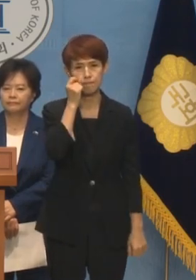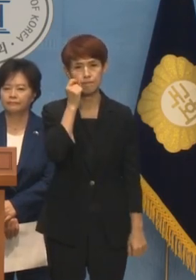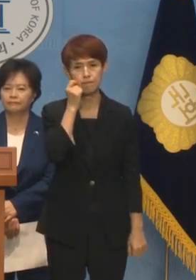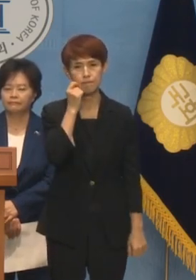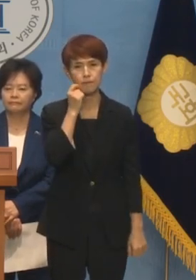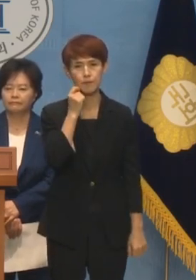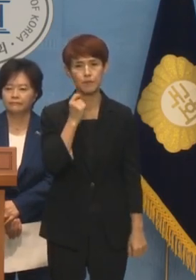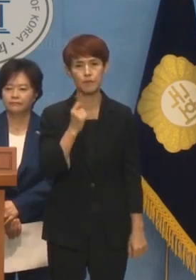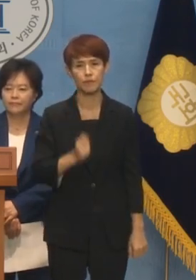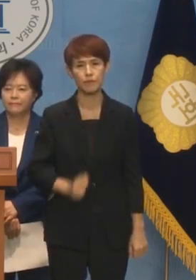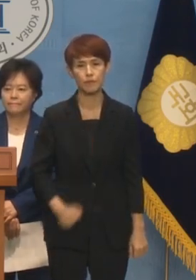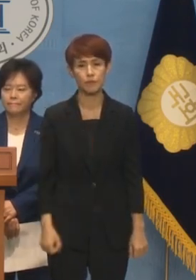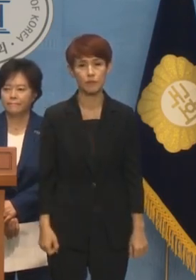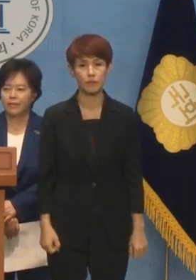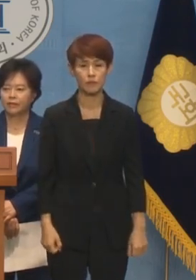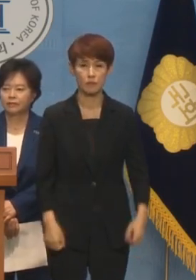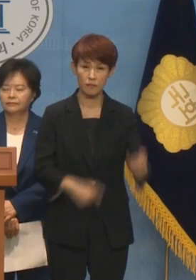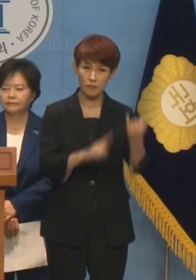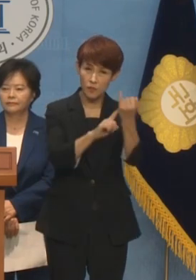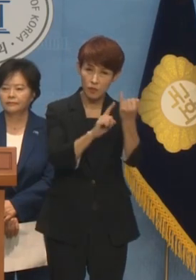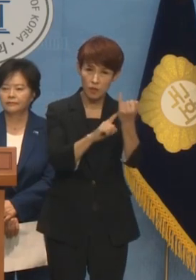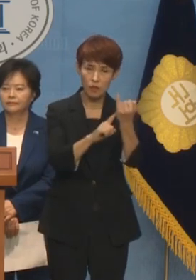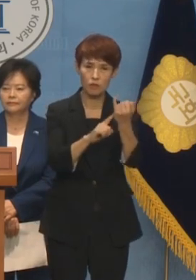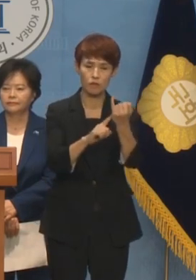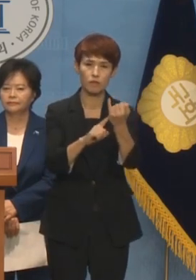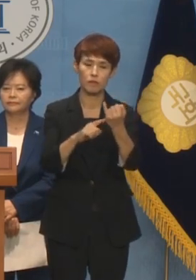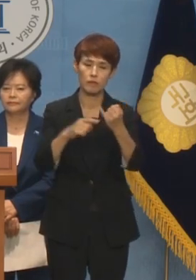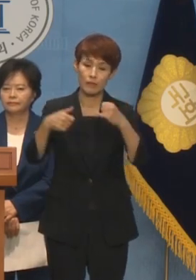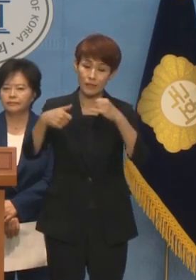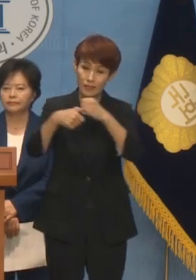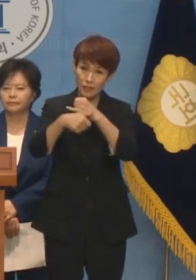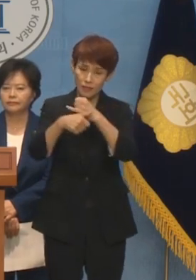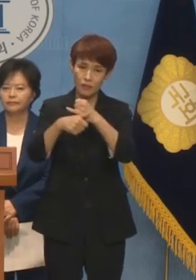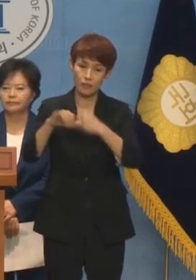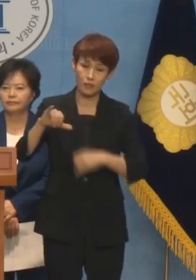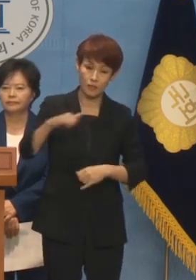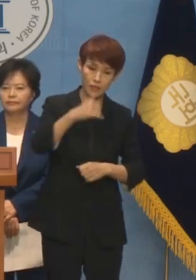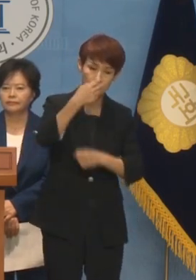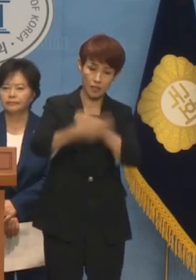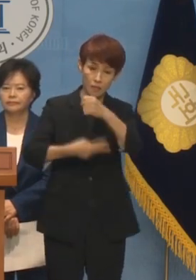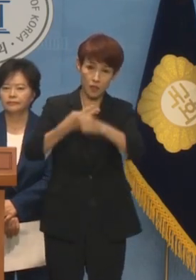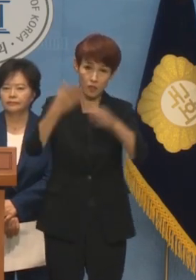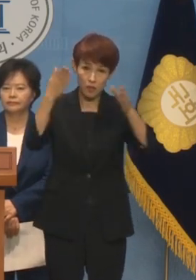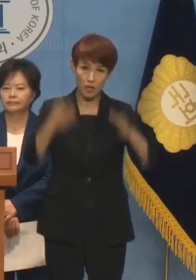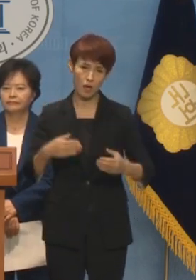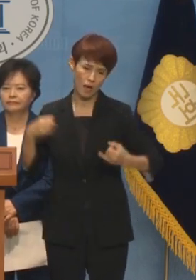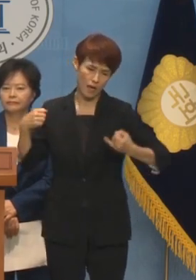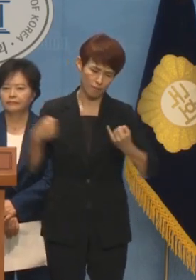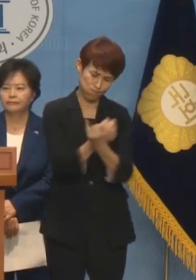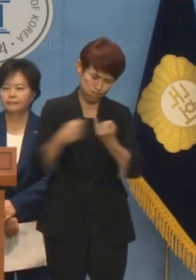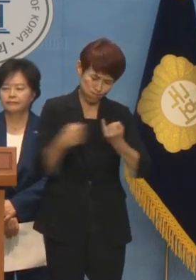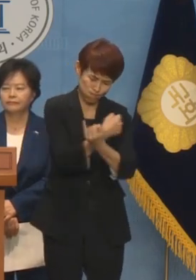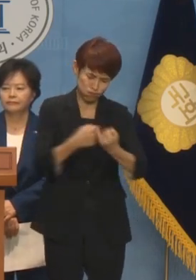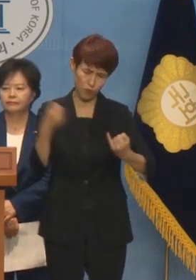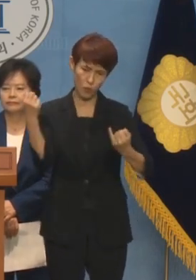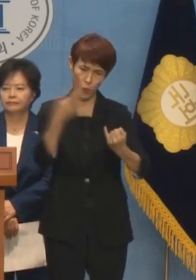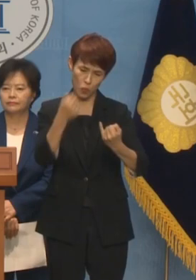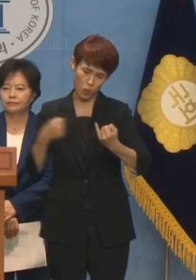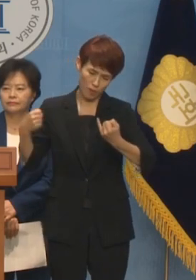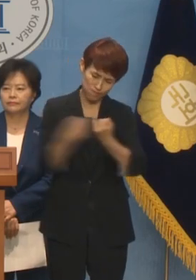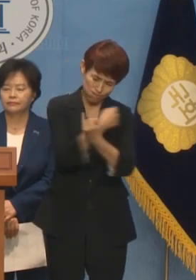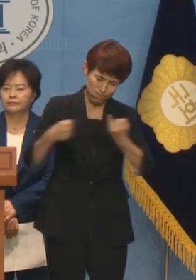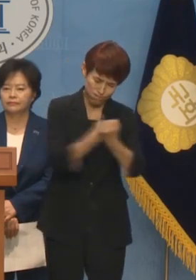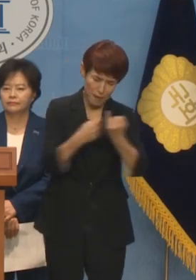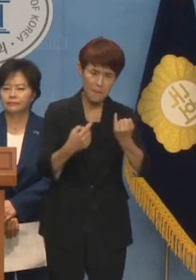빕니다. 피해 여성은 3년의 교제 기간 내내 상습적이고 지속적인 폭행을